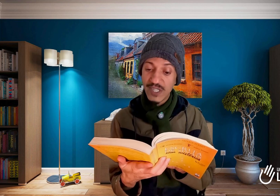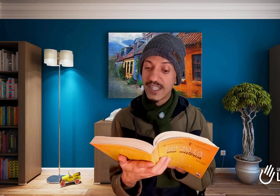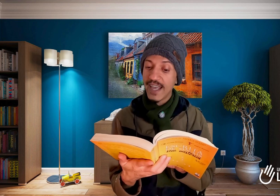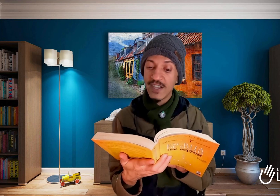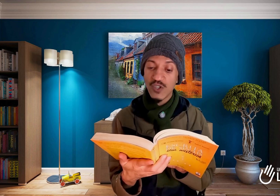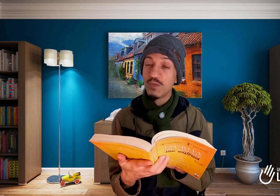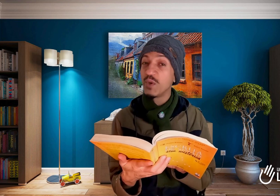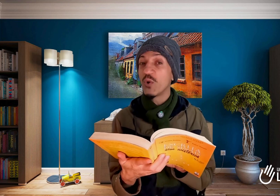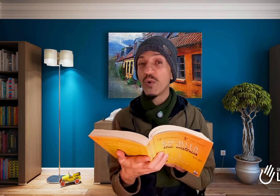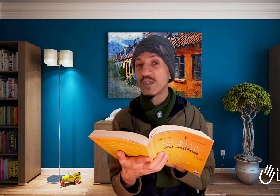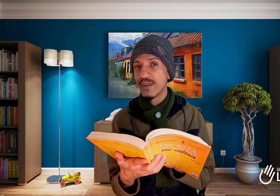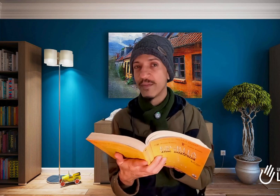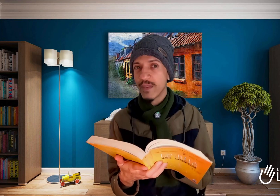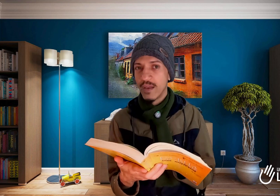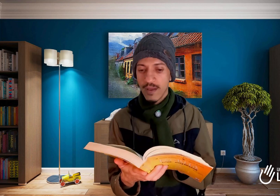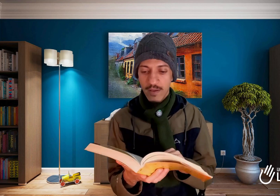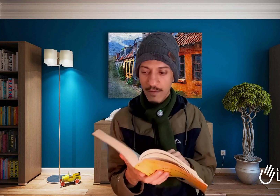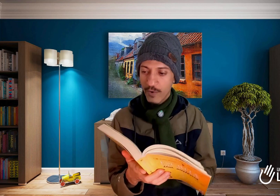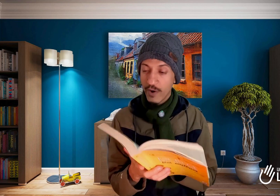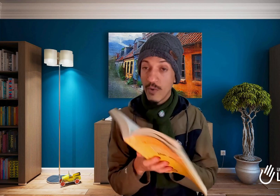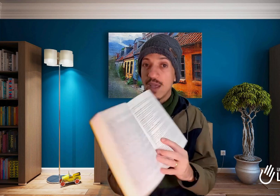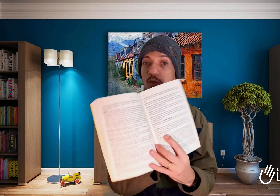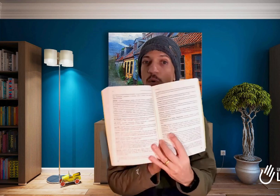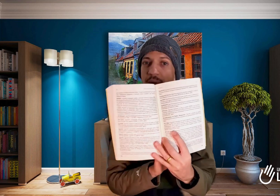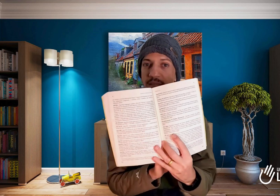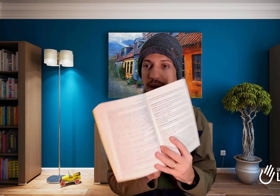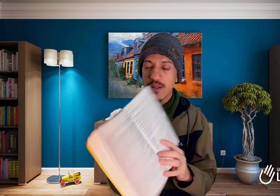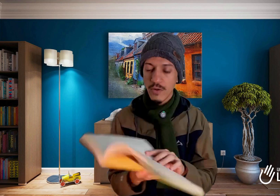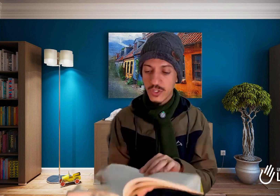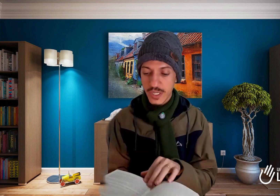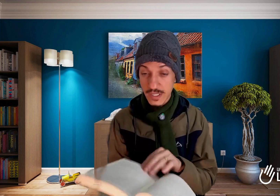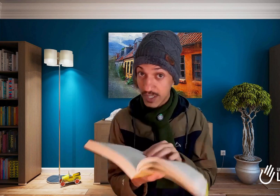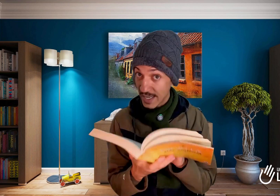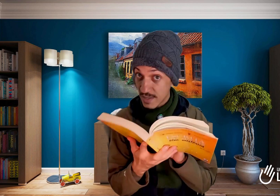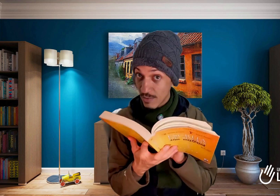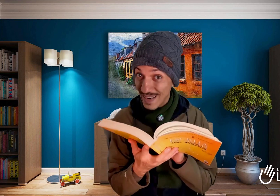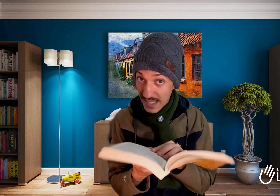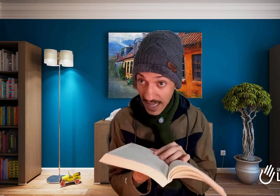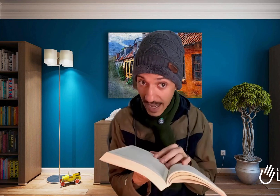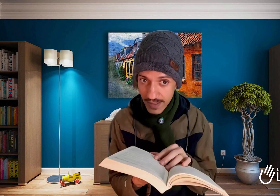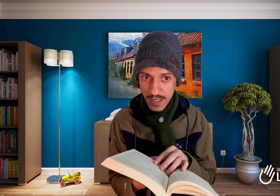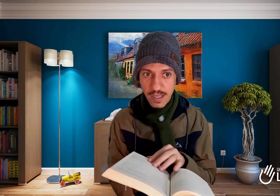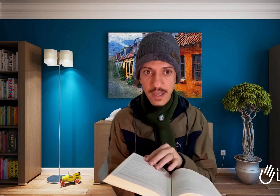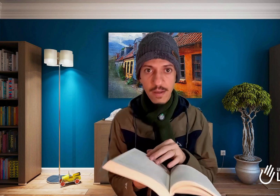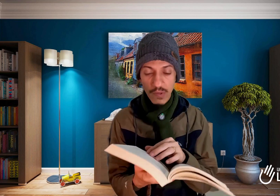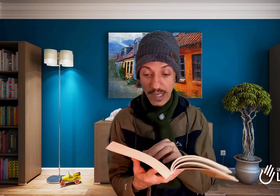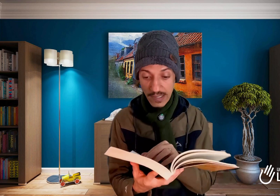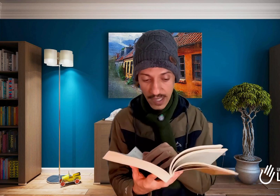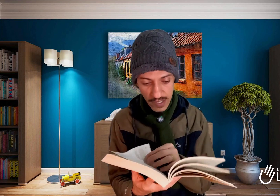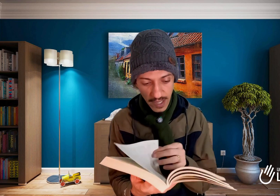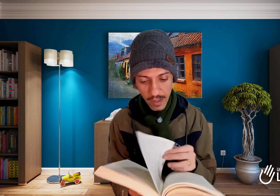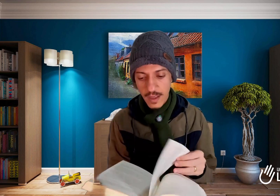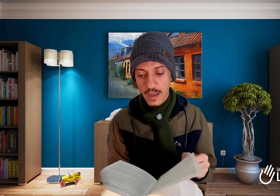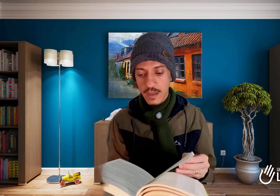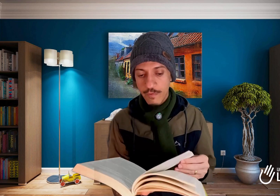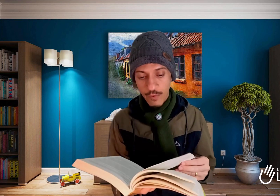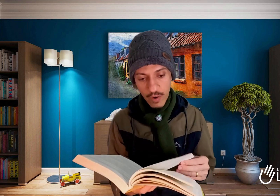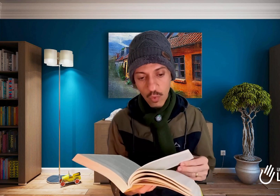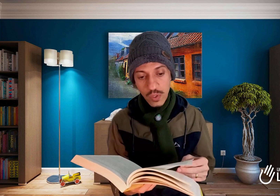2006, 2012. Foram inúmeras tecnologias que já estão listadas aqui, que existem, que foram